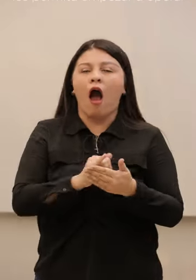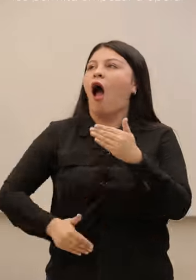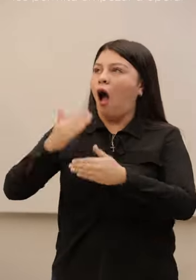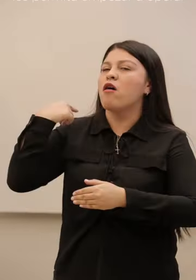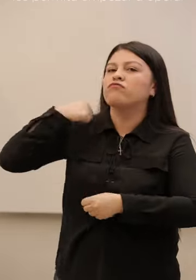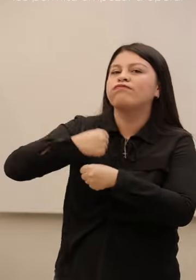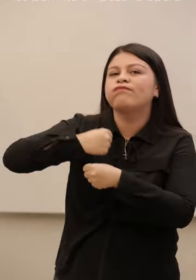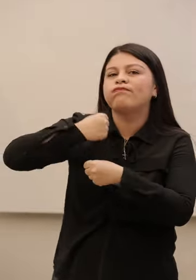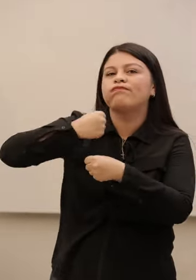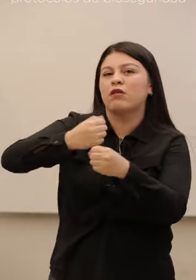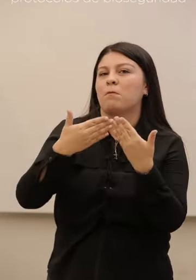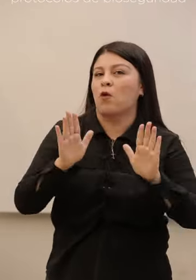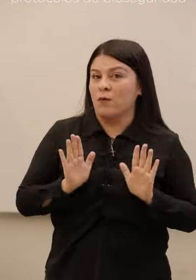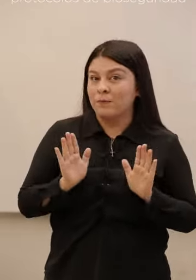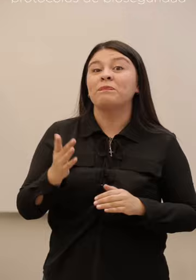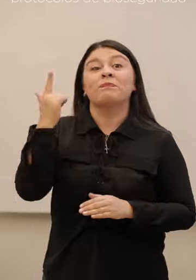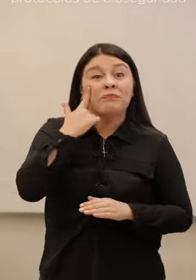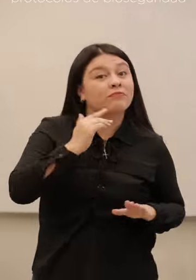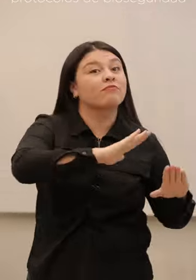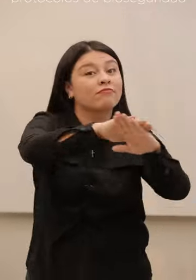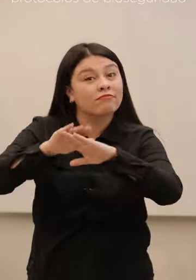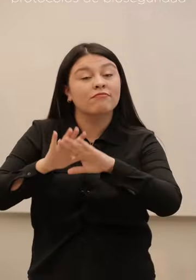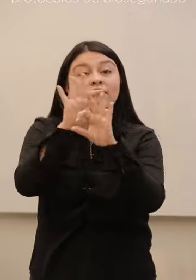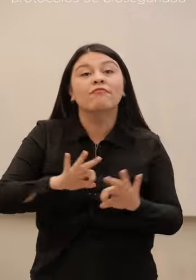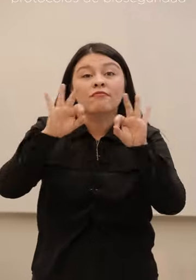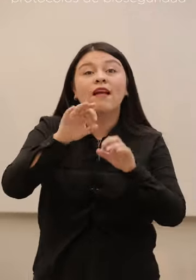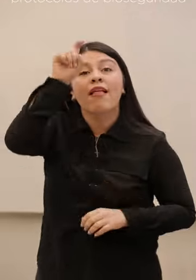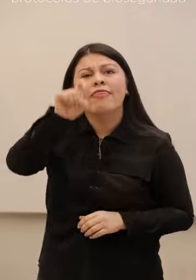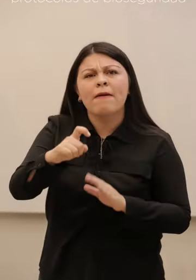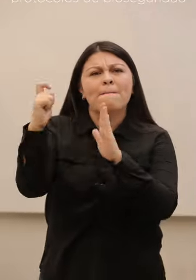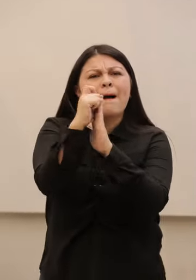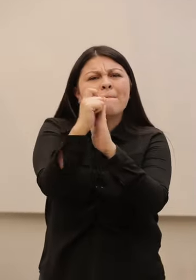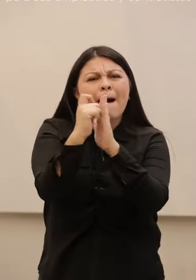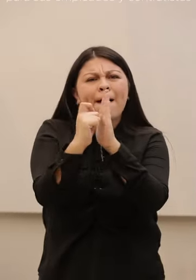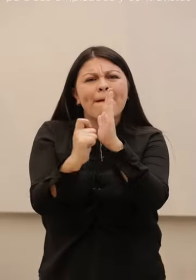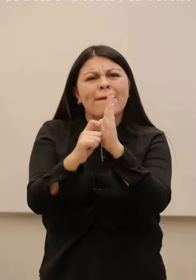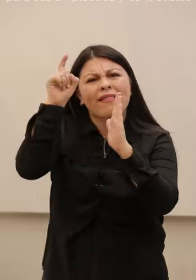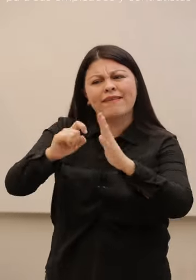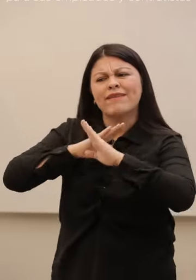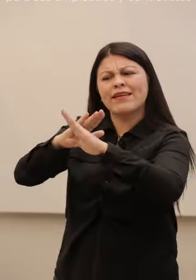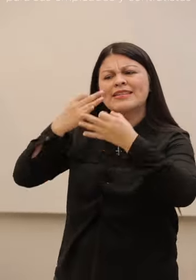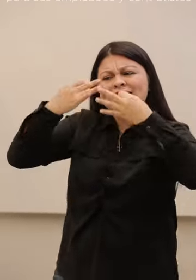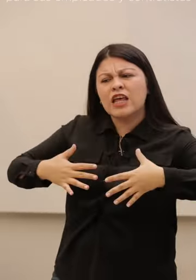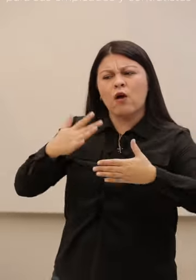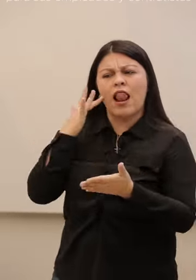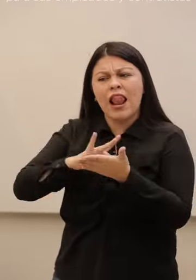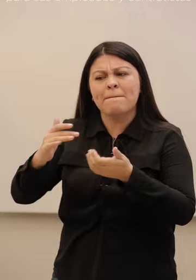operar. Deben cumplir con unos protocolos de bioseguridad, un plan de movilidad segura para sus